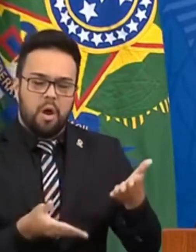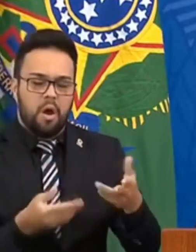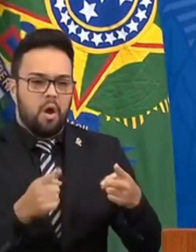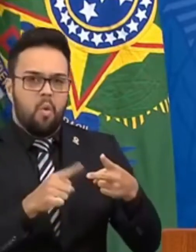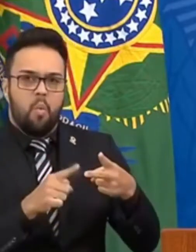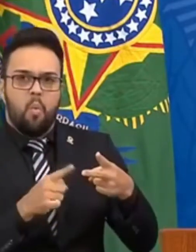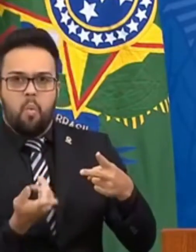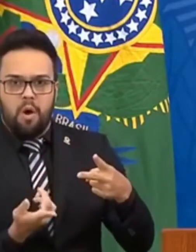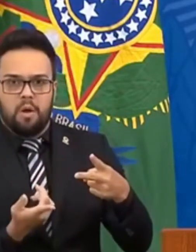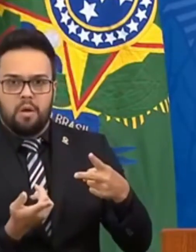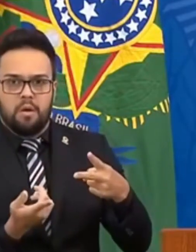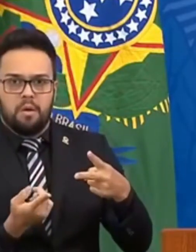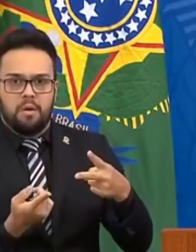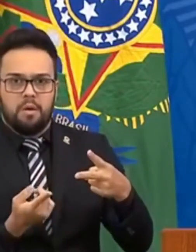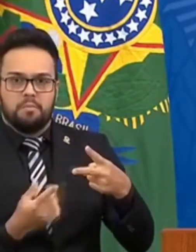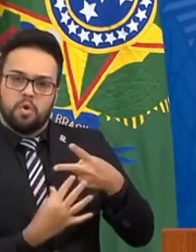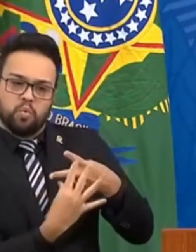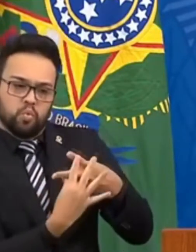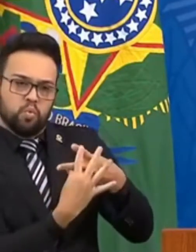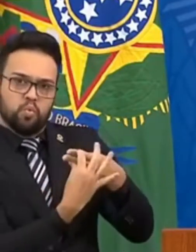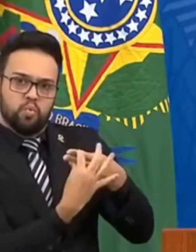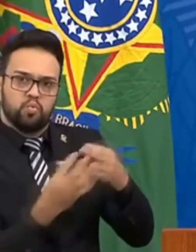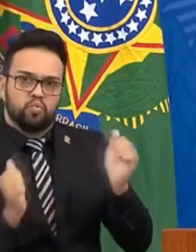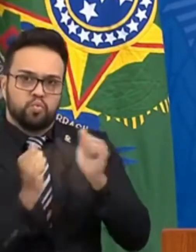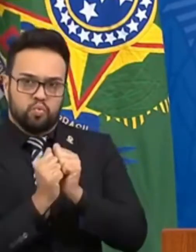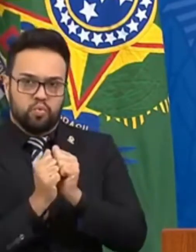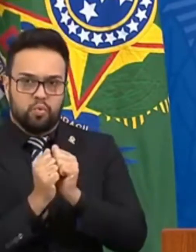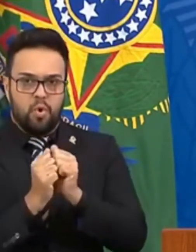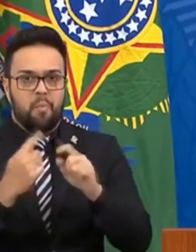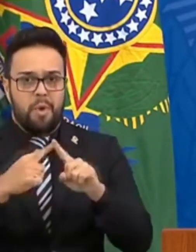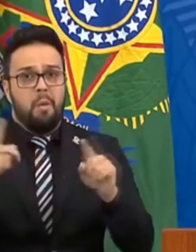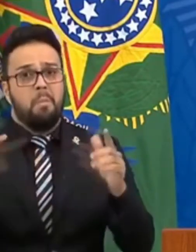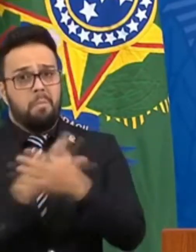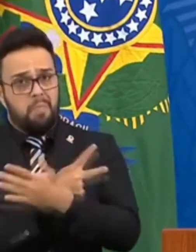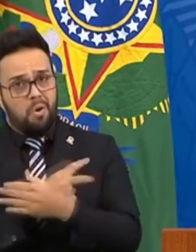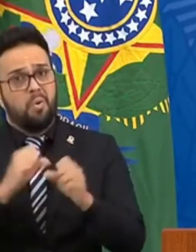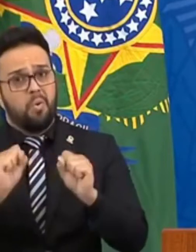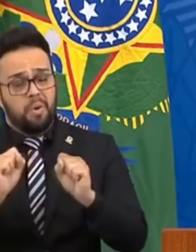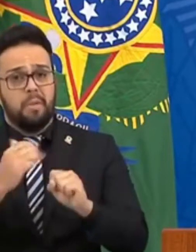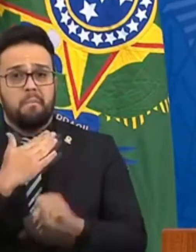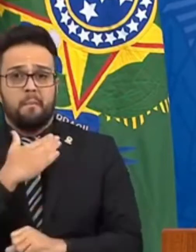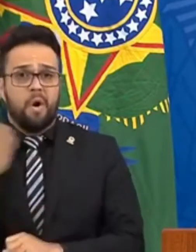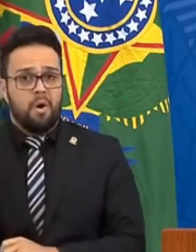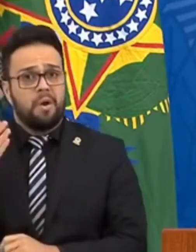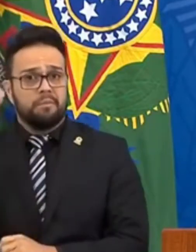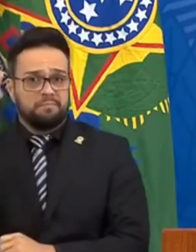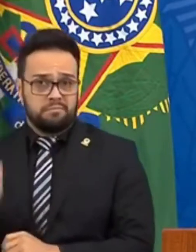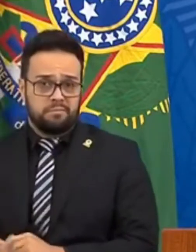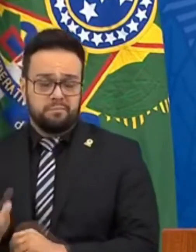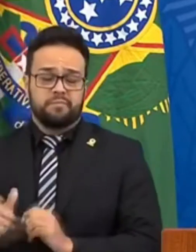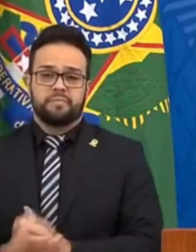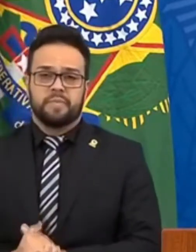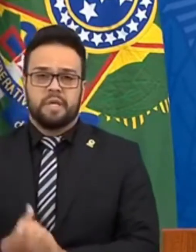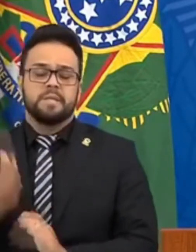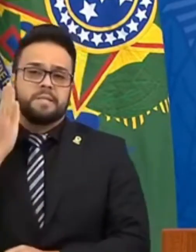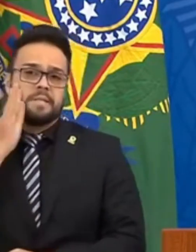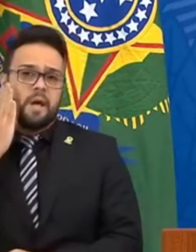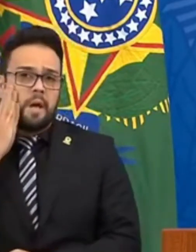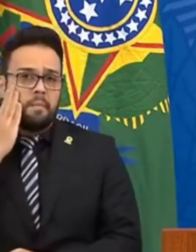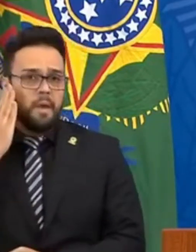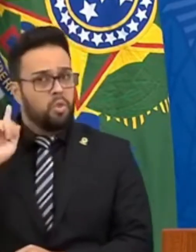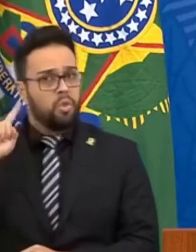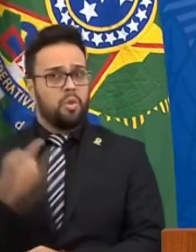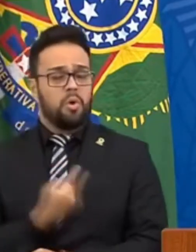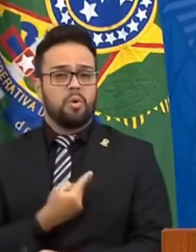é porque no final da linha esse paciente pode perder a vida nós sabemos